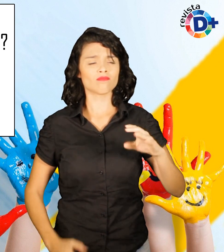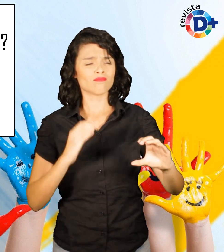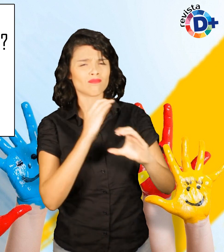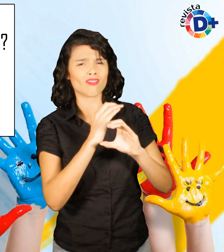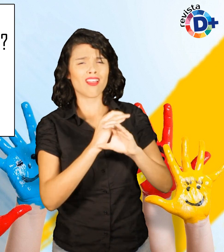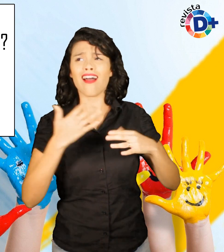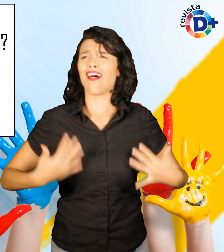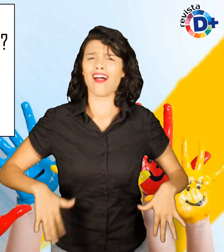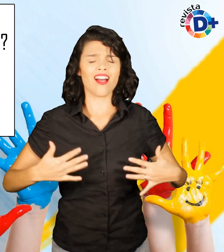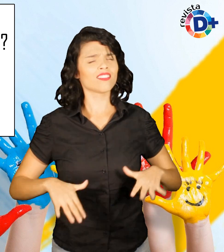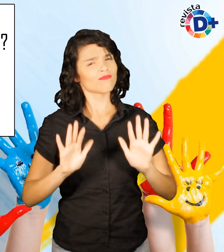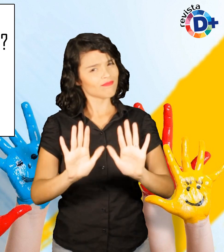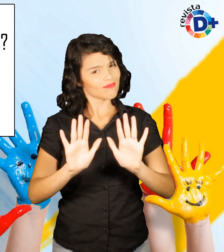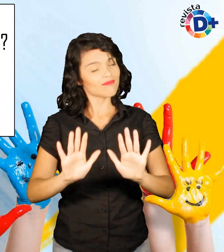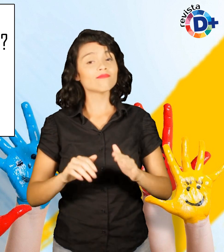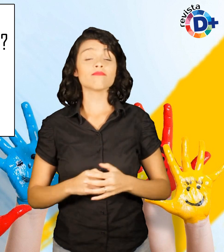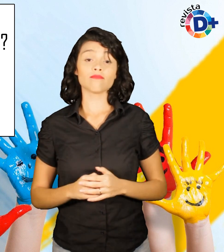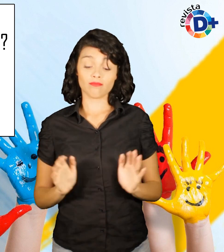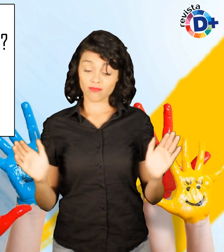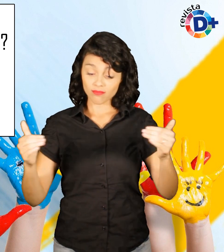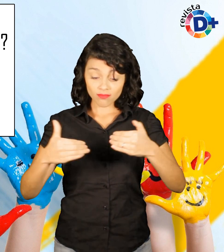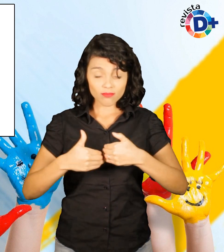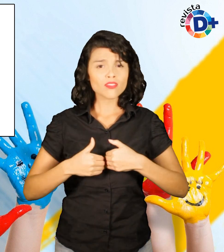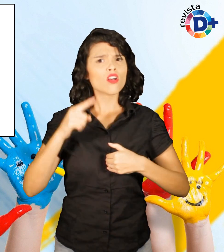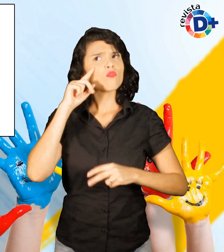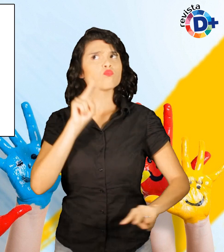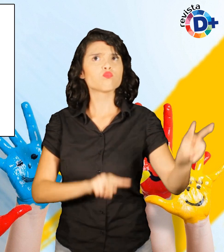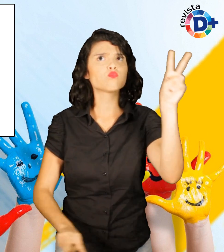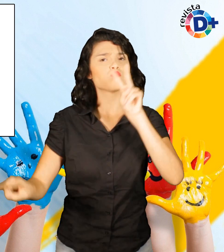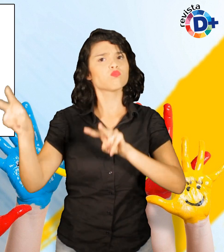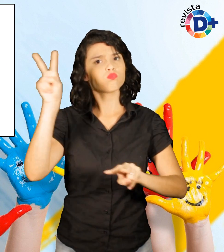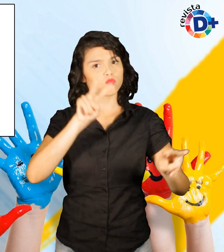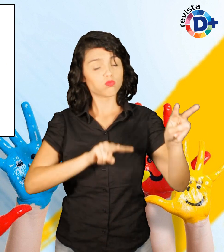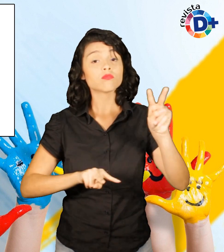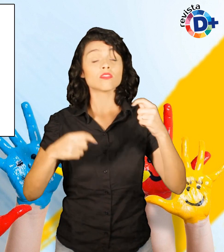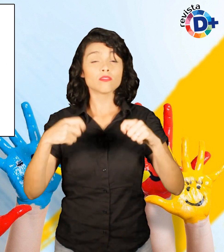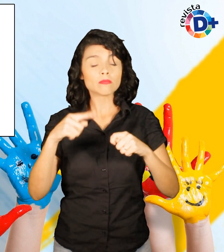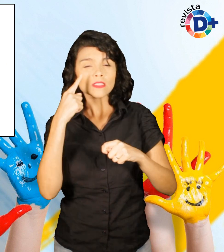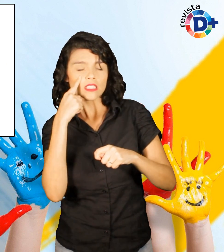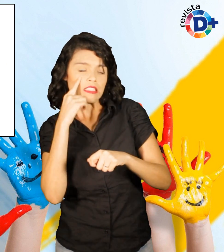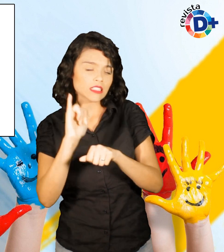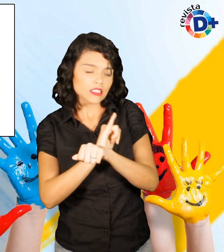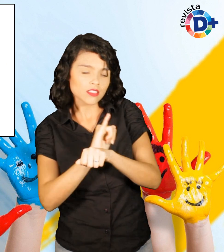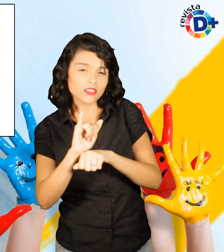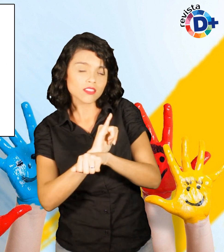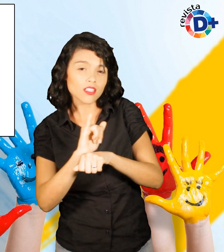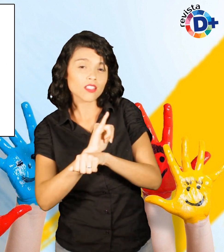ter pânico. O autista é bem visual, portanto, é preciso criar estratégias por meio de uma